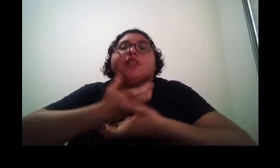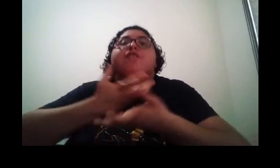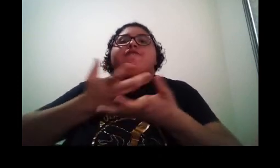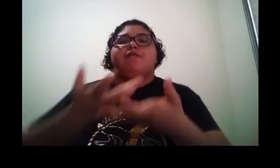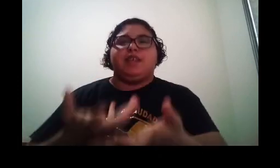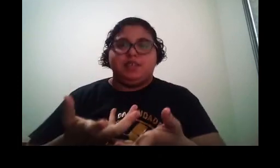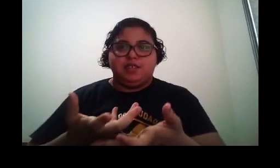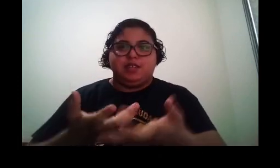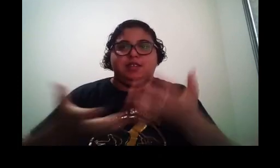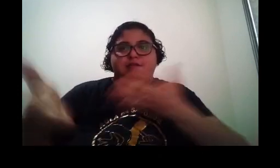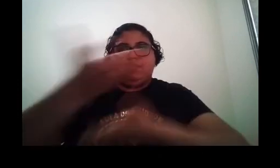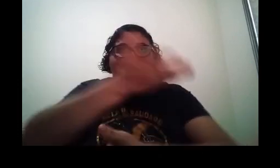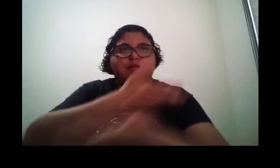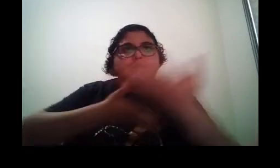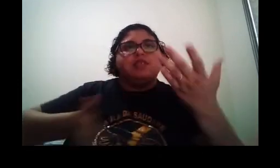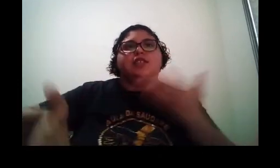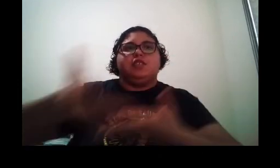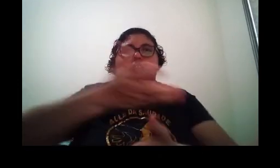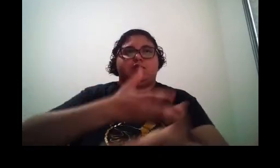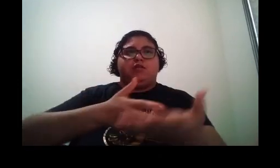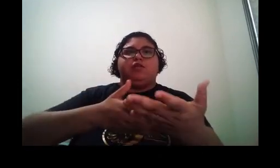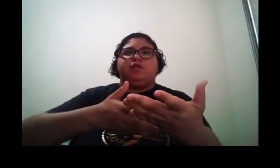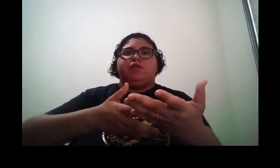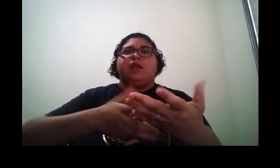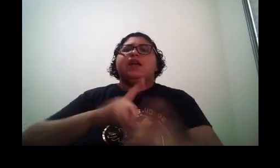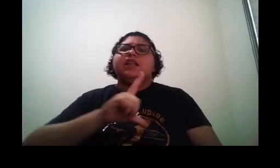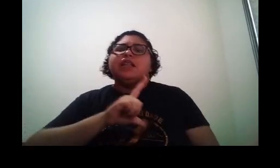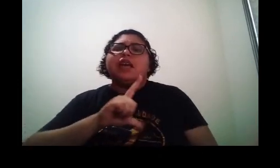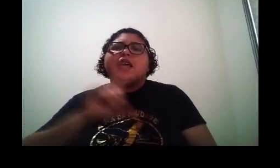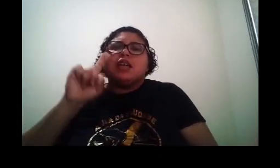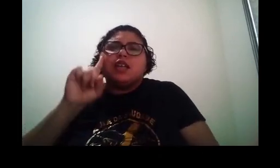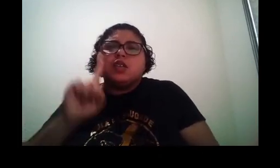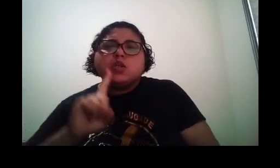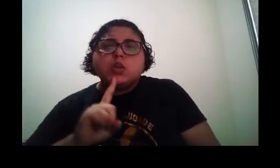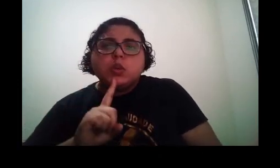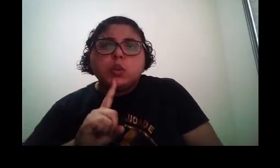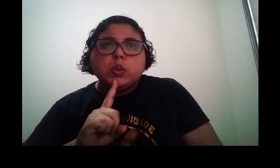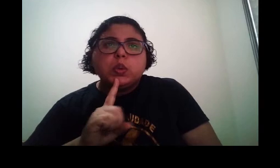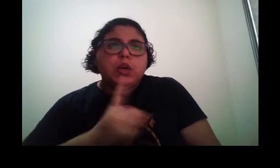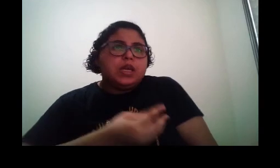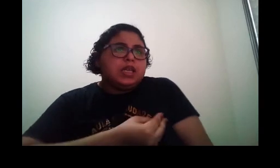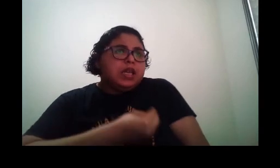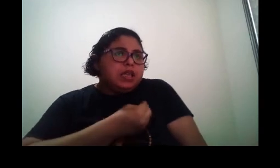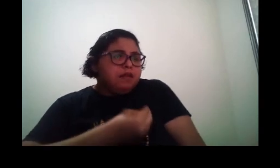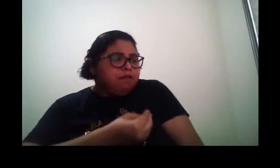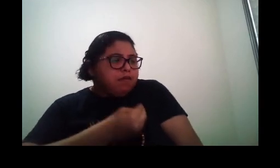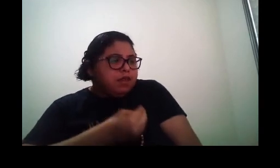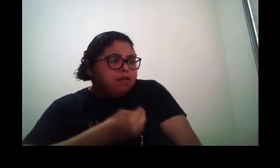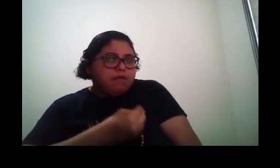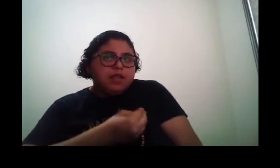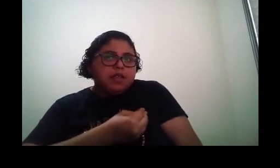da sua cultura. Né? O ser surdo, né, ele vive ali em contato com a sociedade,